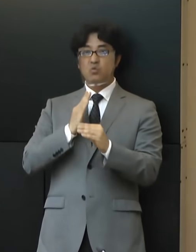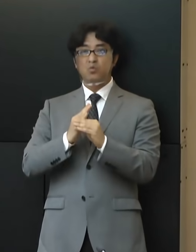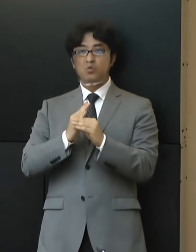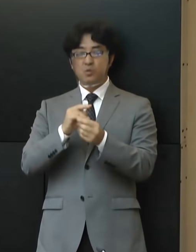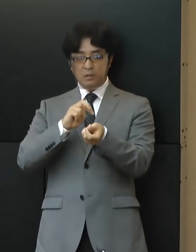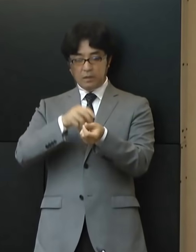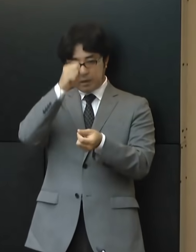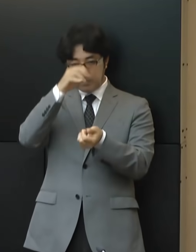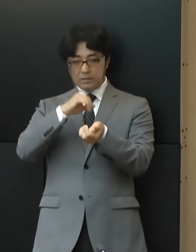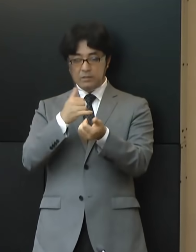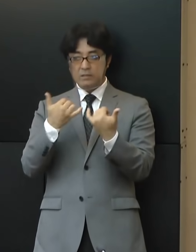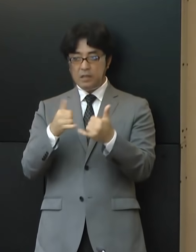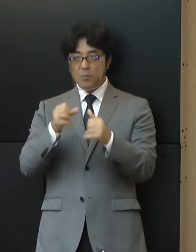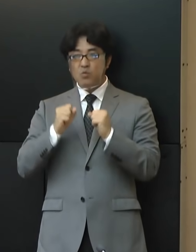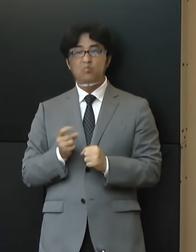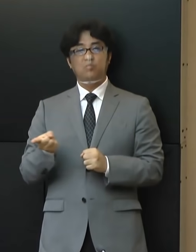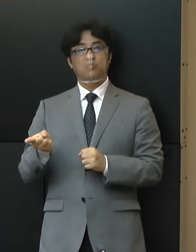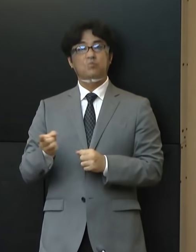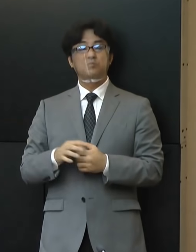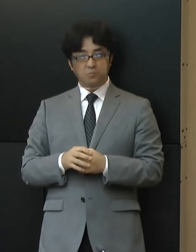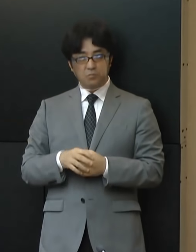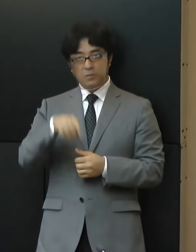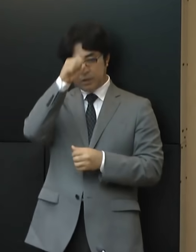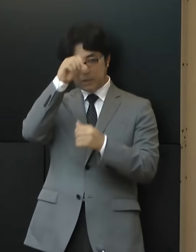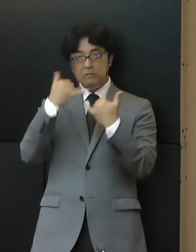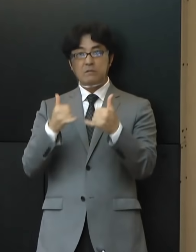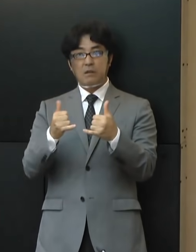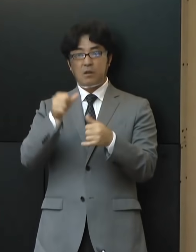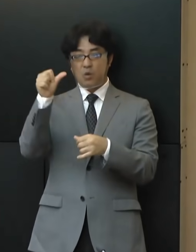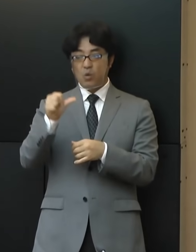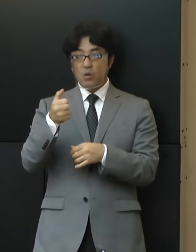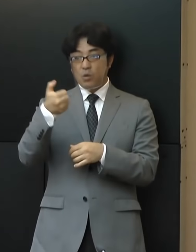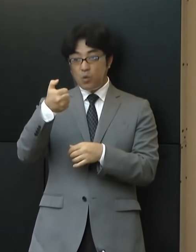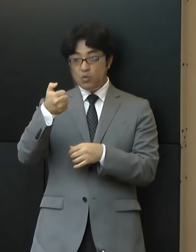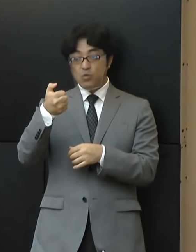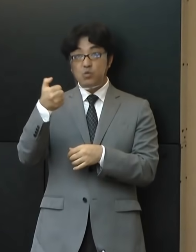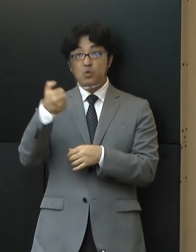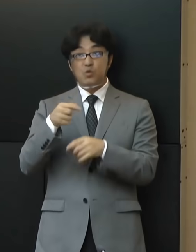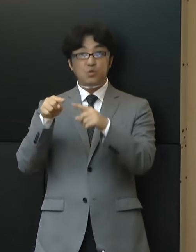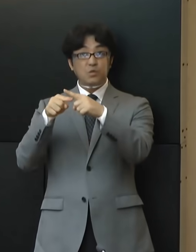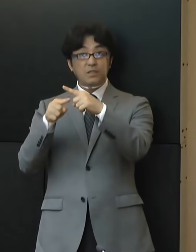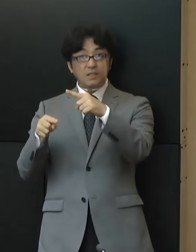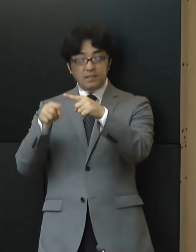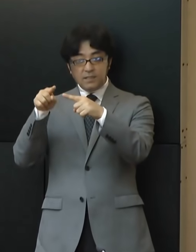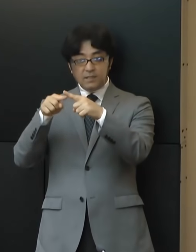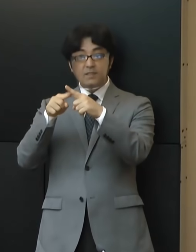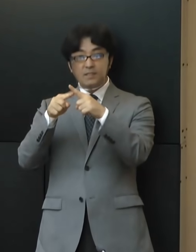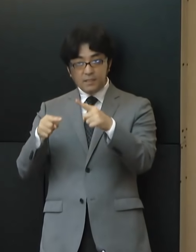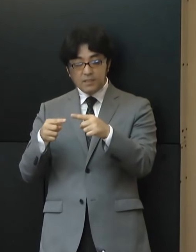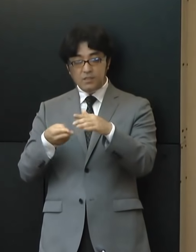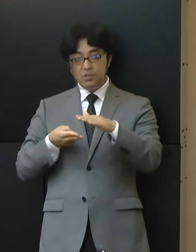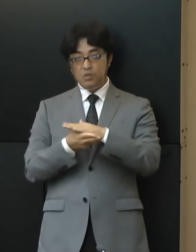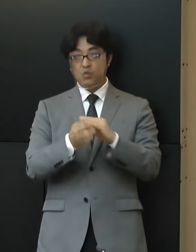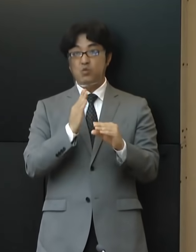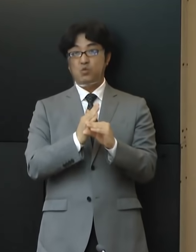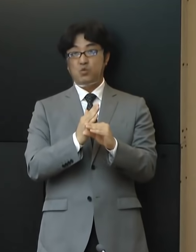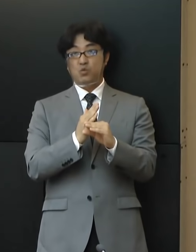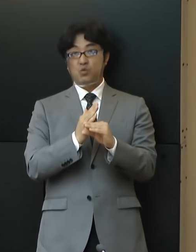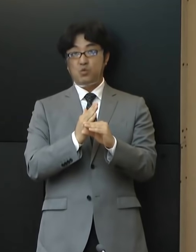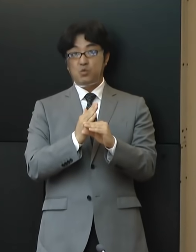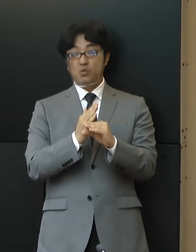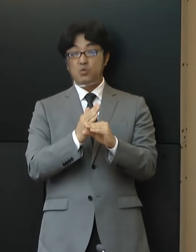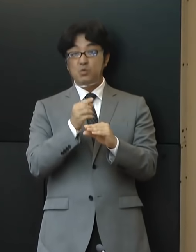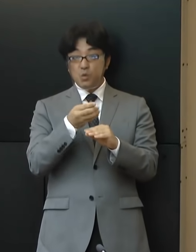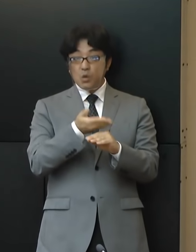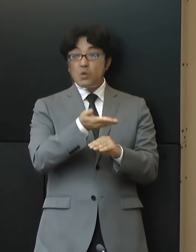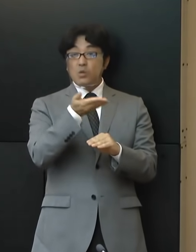でこの今の50名以上の患者さんたちが入院している状態で再開をして、仮に同じ波がまた